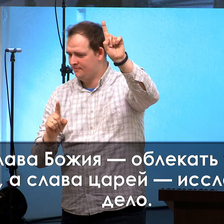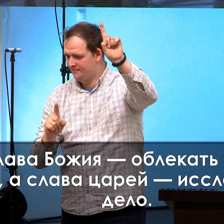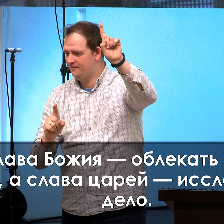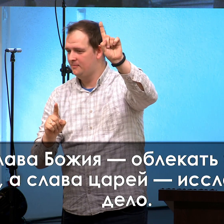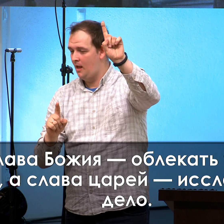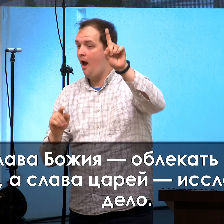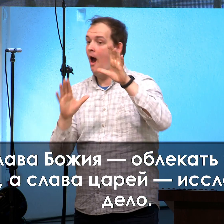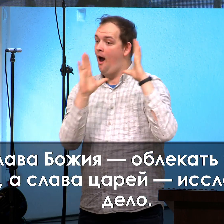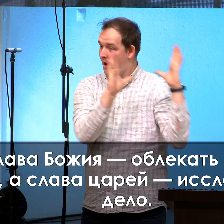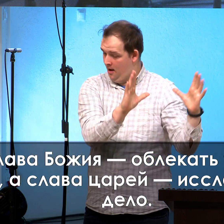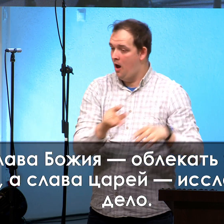Для него все открыто.